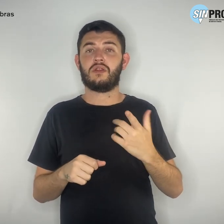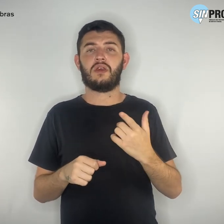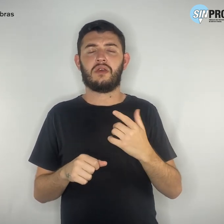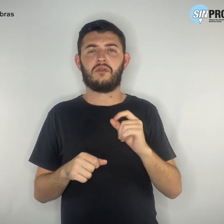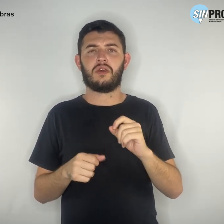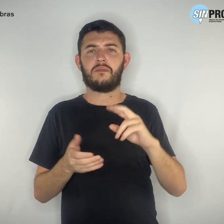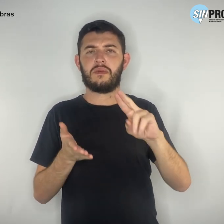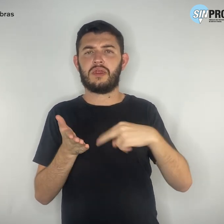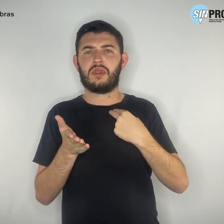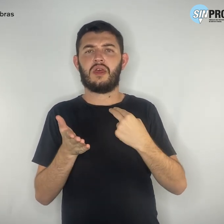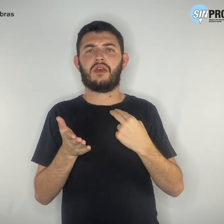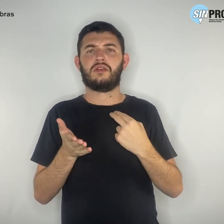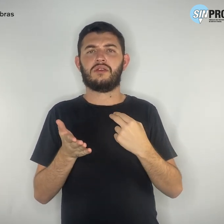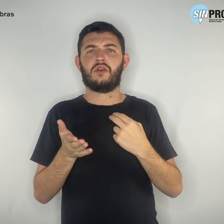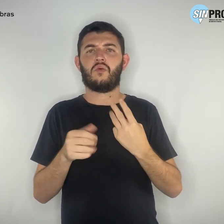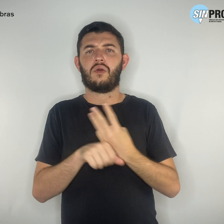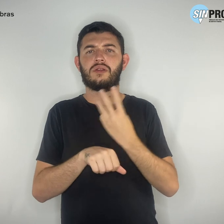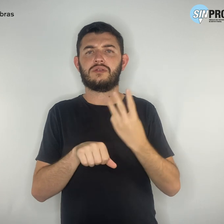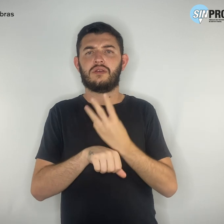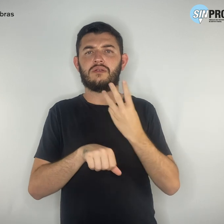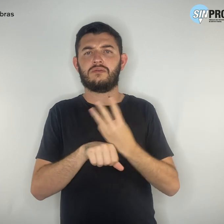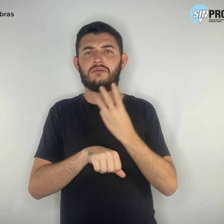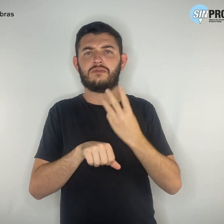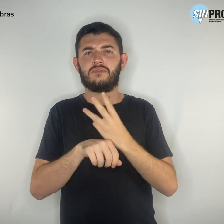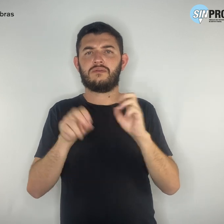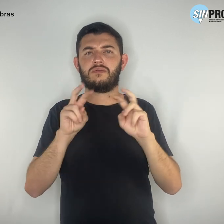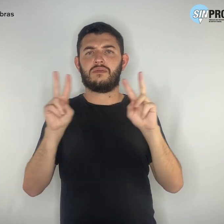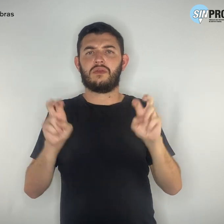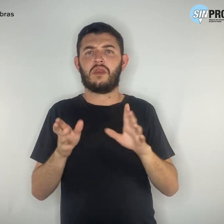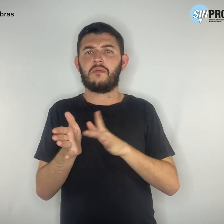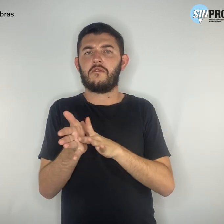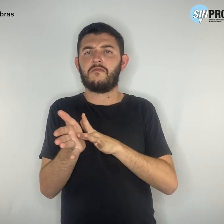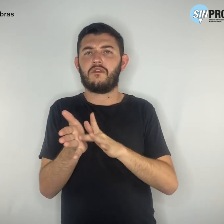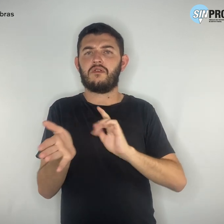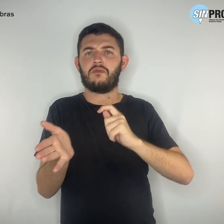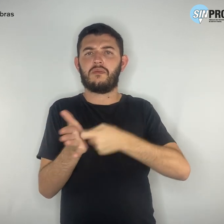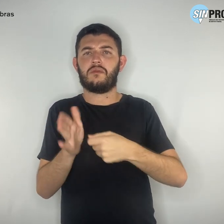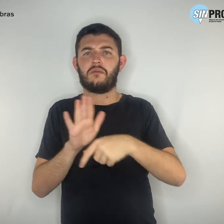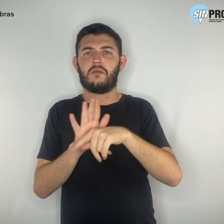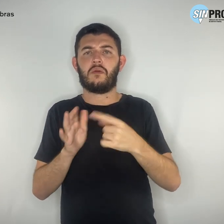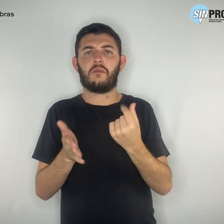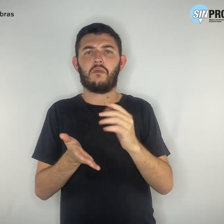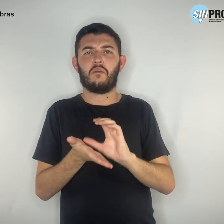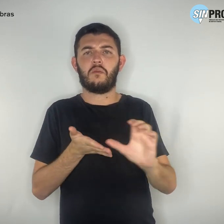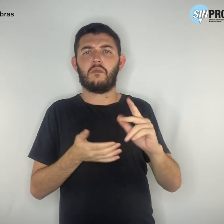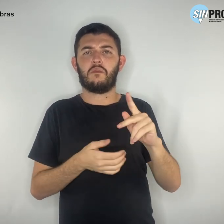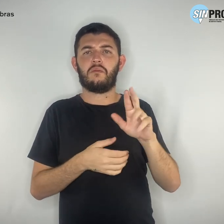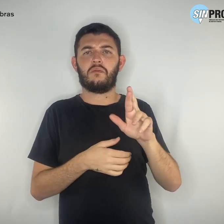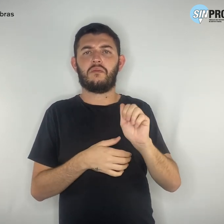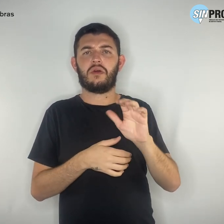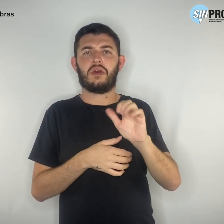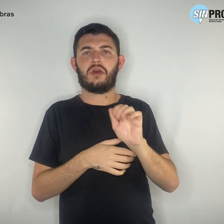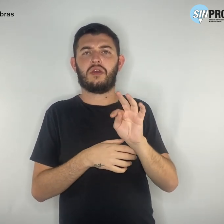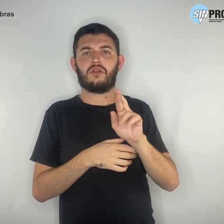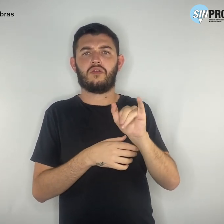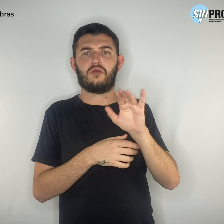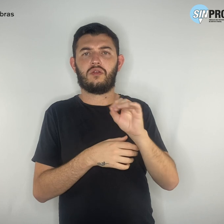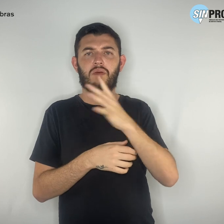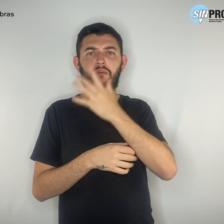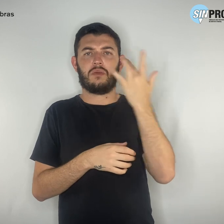mensagens de WhatsApp sobre um falso pagamento de precatório. A pessoa da mensagem diz que é